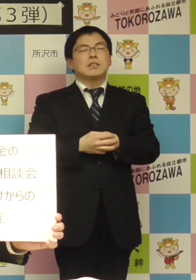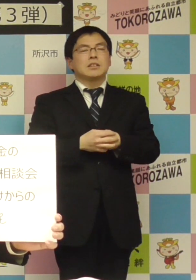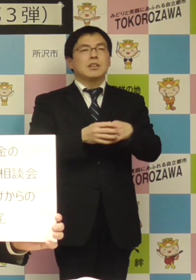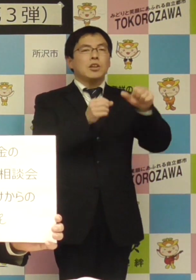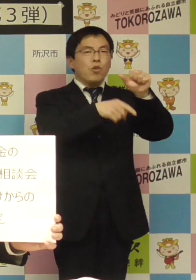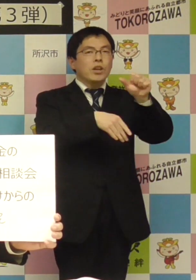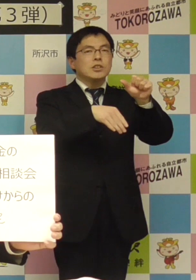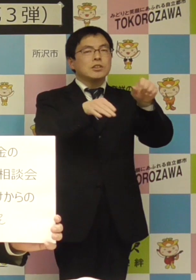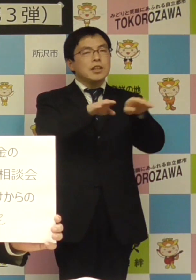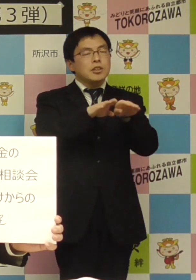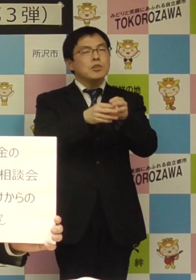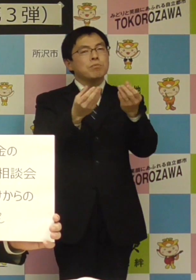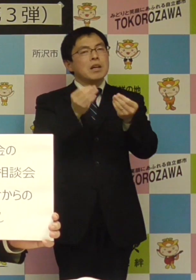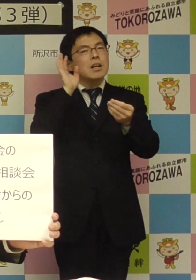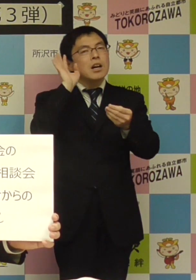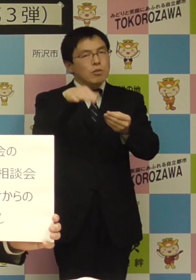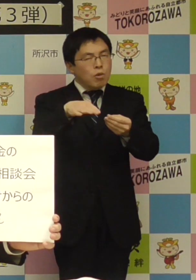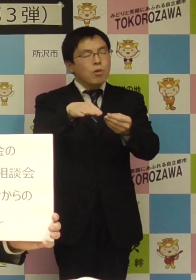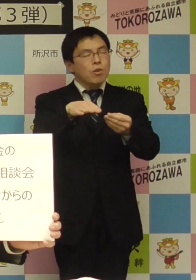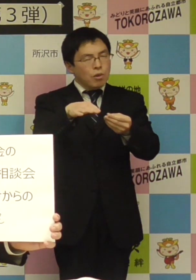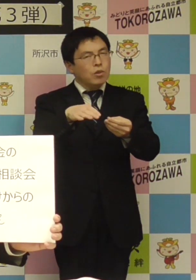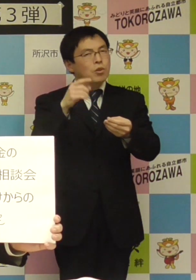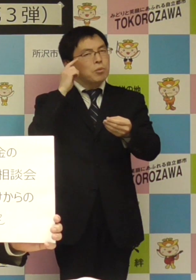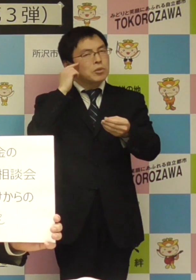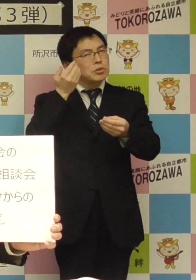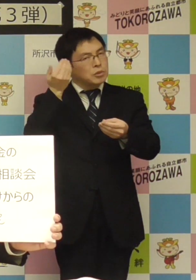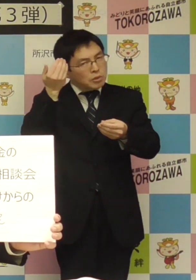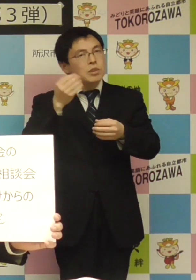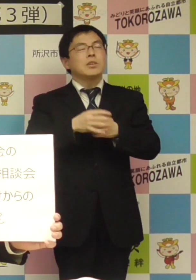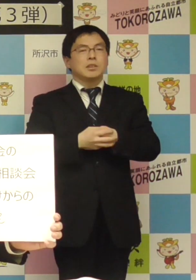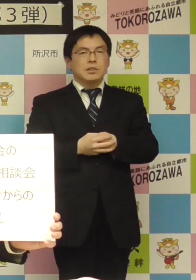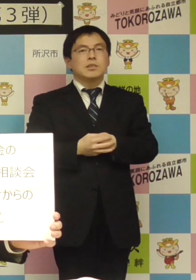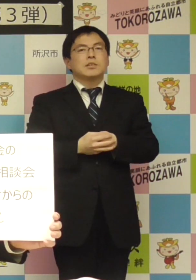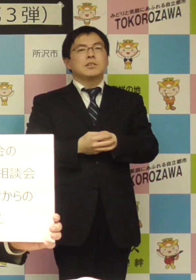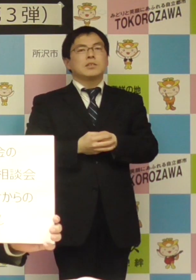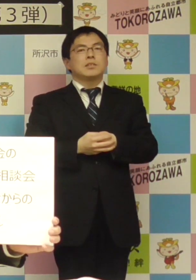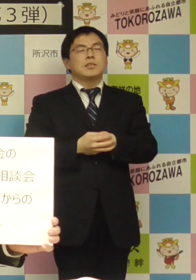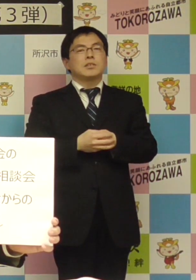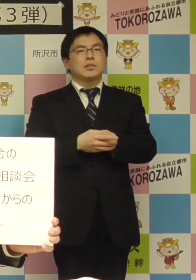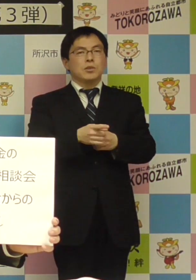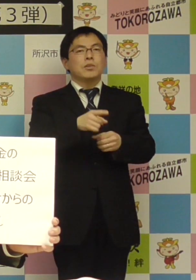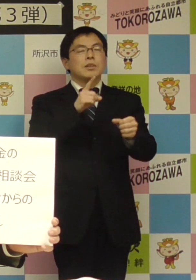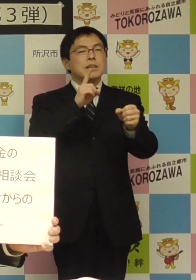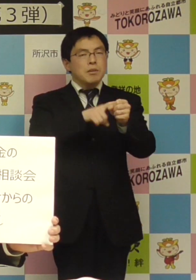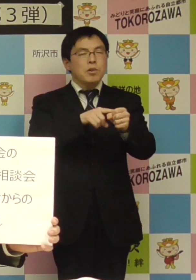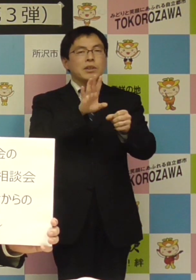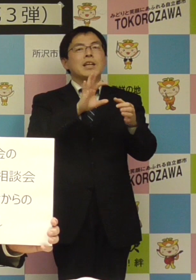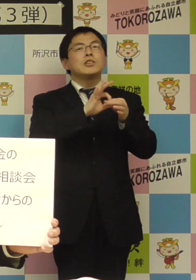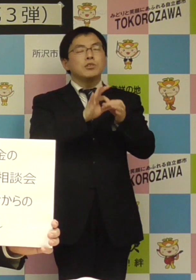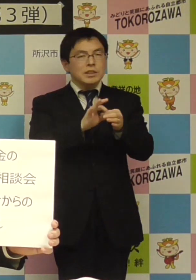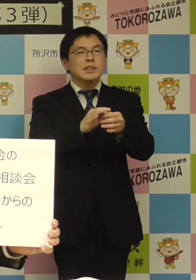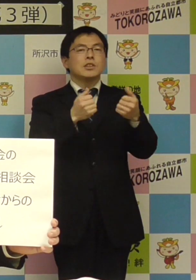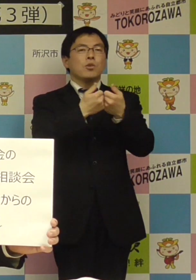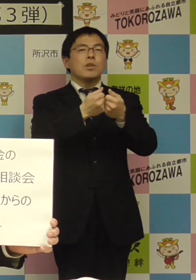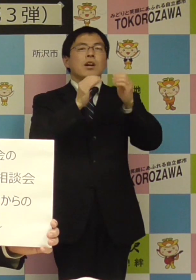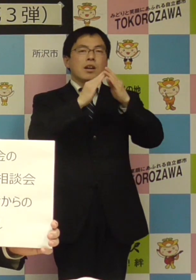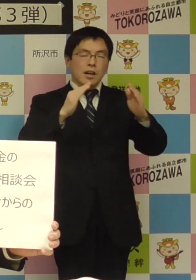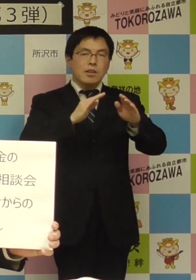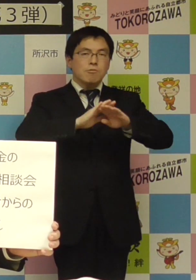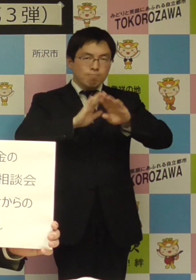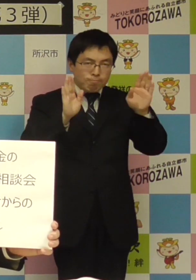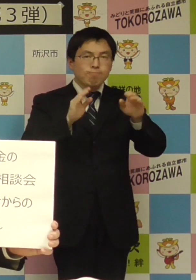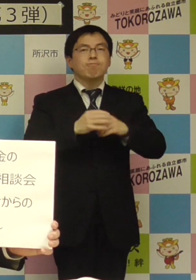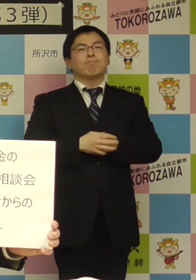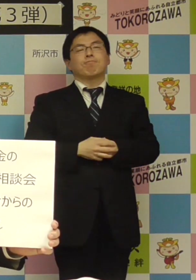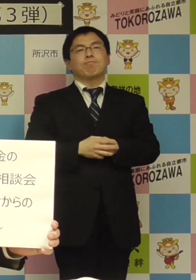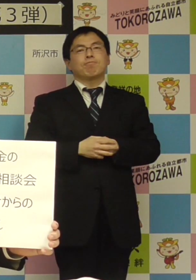ールデンウィーク明けからとなってしまうと思うのですが、そのための手続き相談会を開催いたします